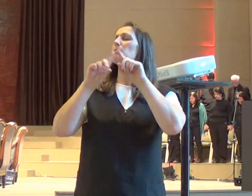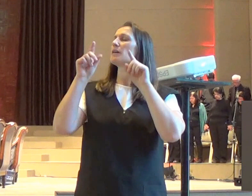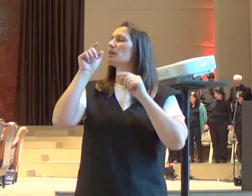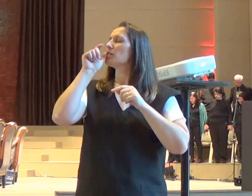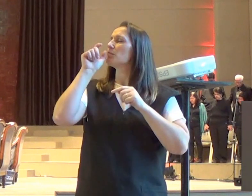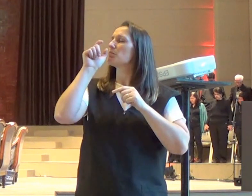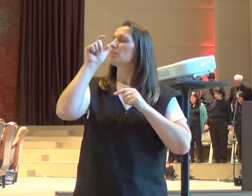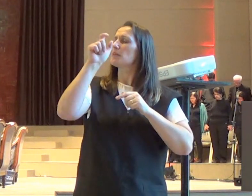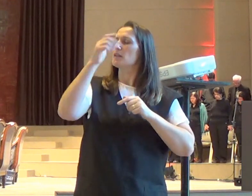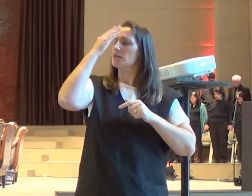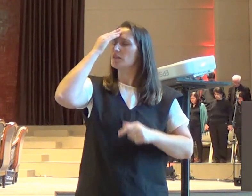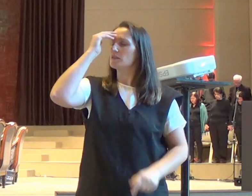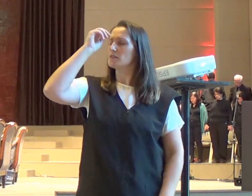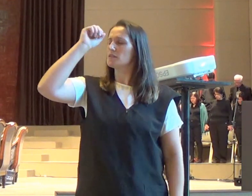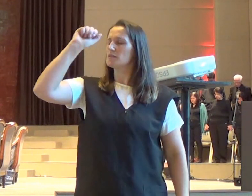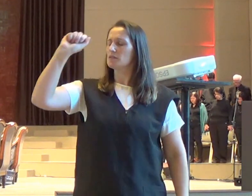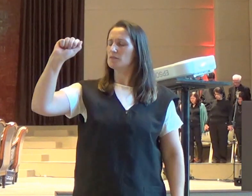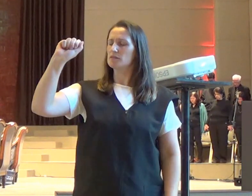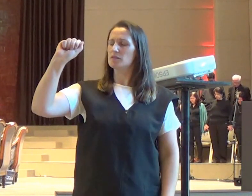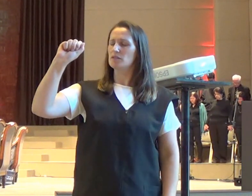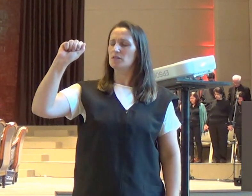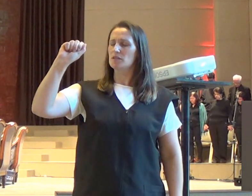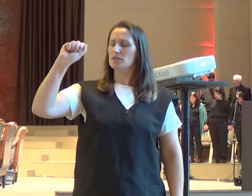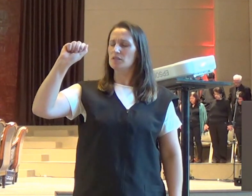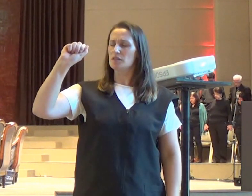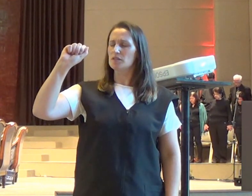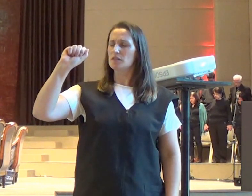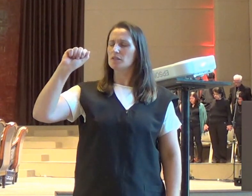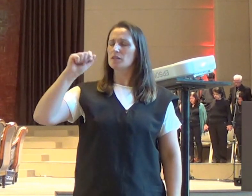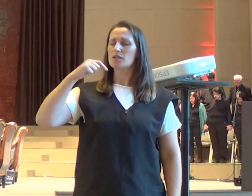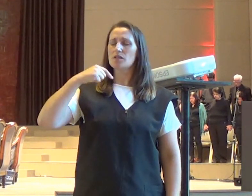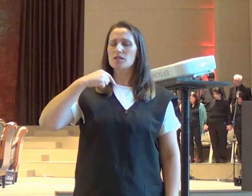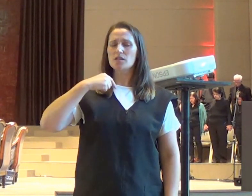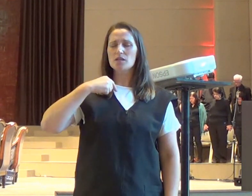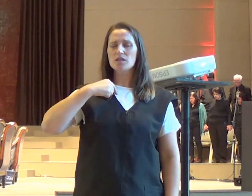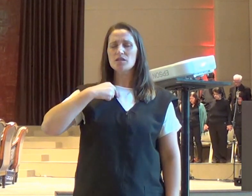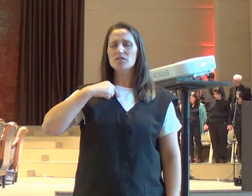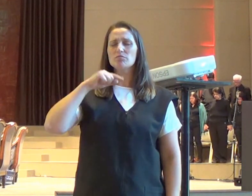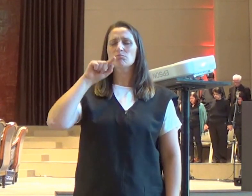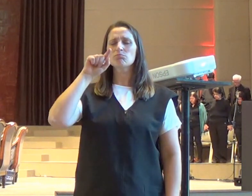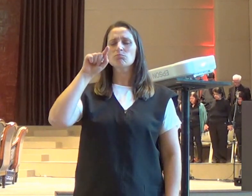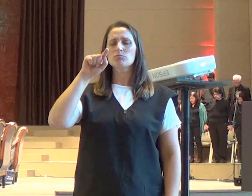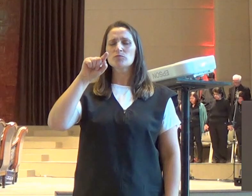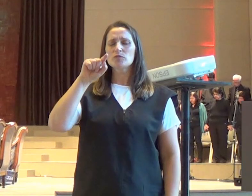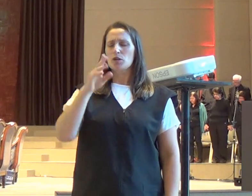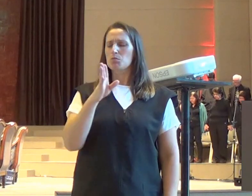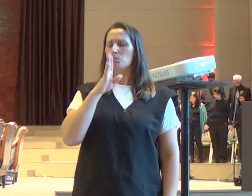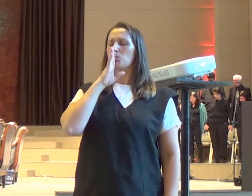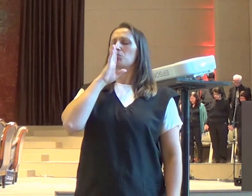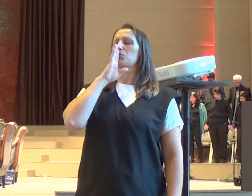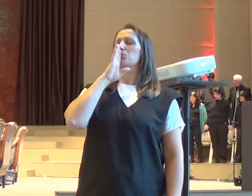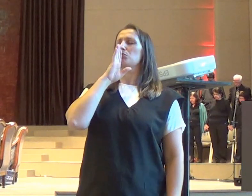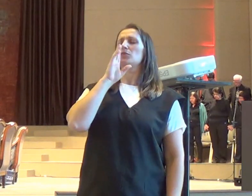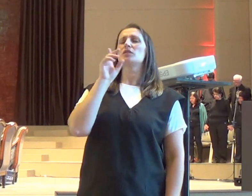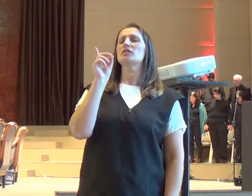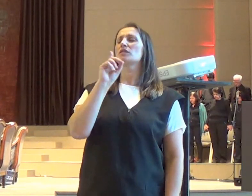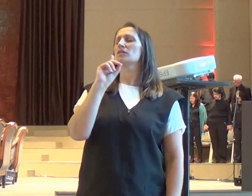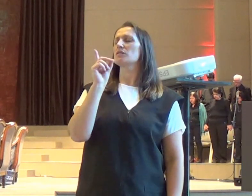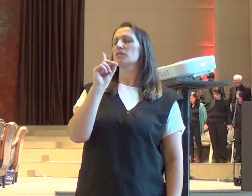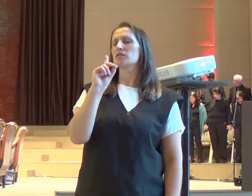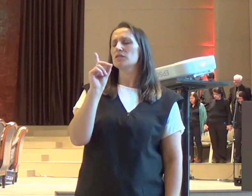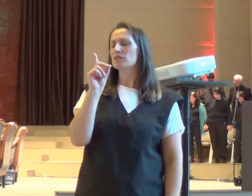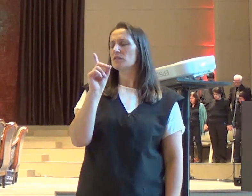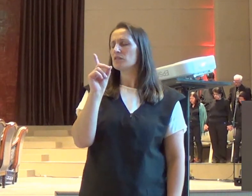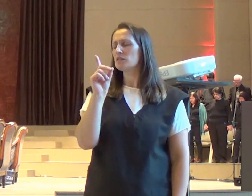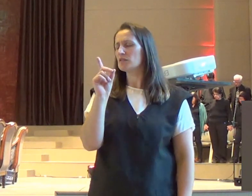de sabedoria de moestação que não sejamos omissos como foi Eli como foi Jacó como